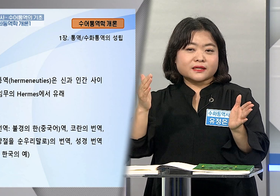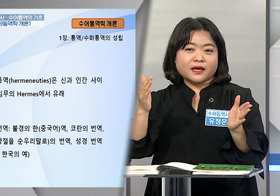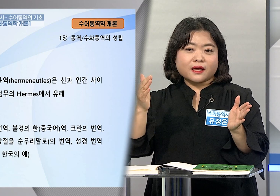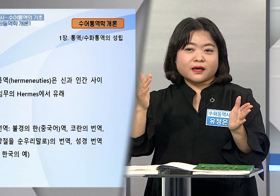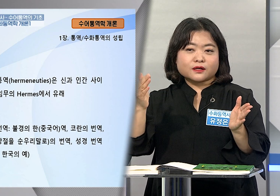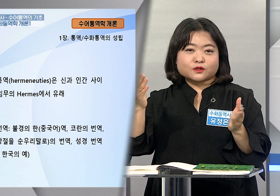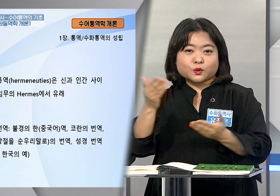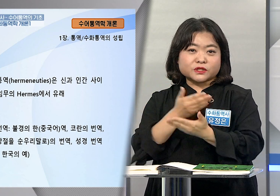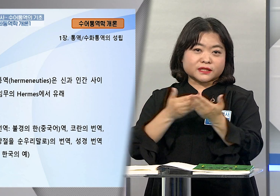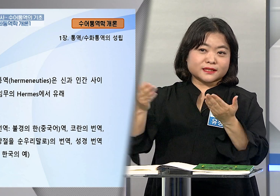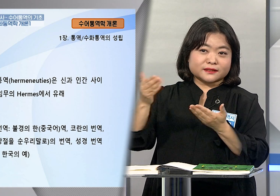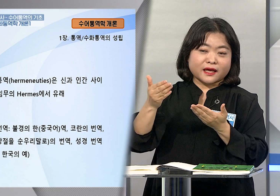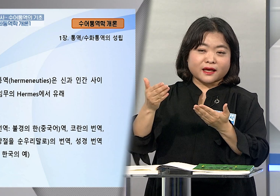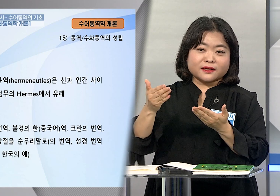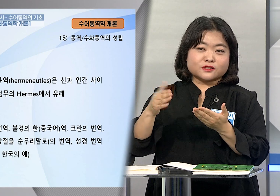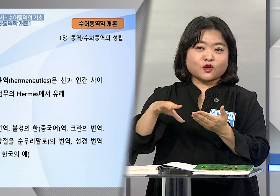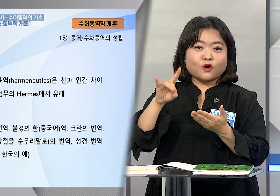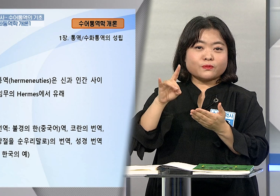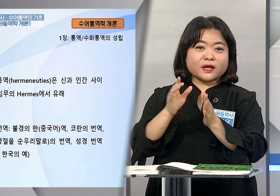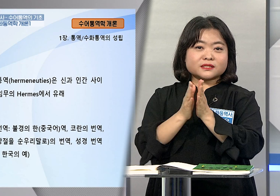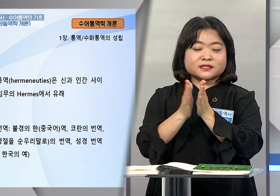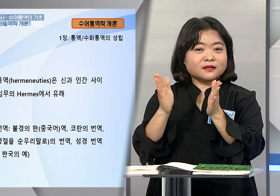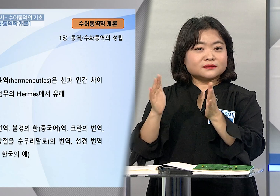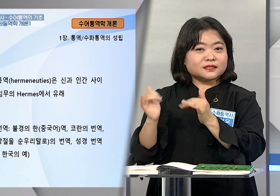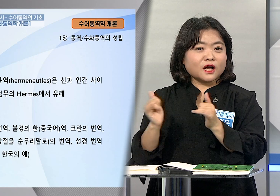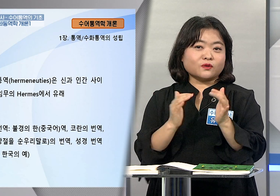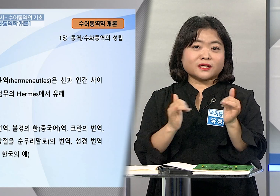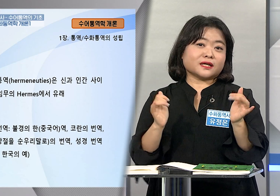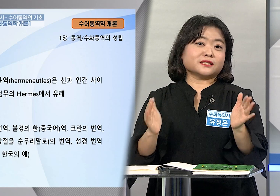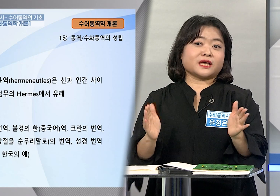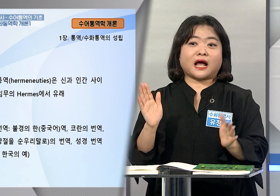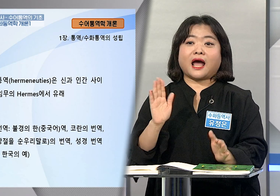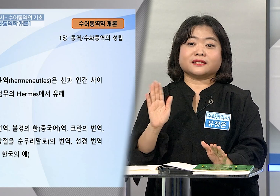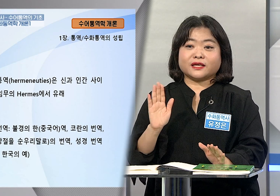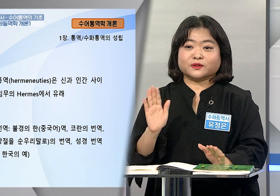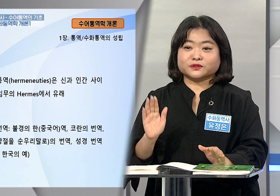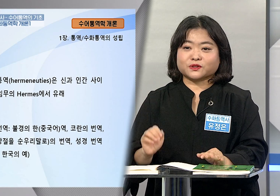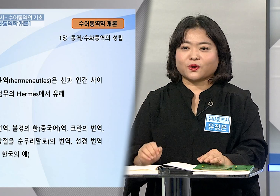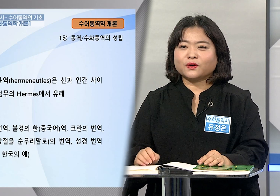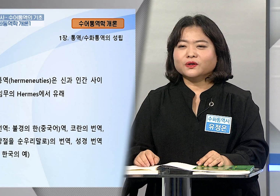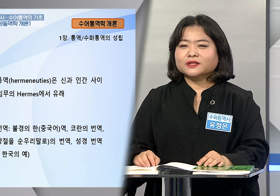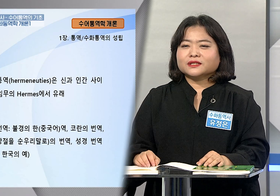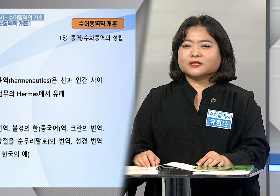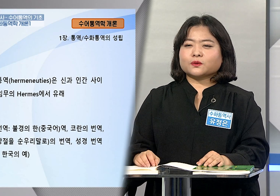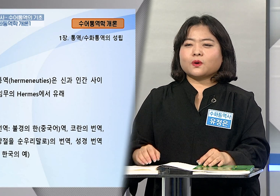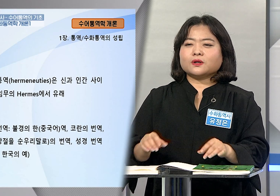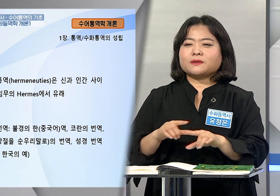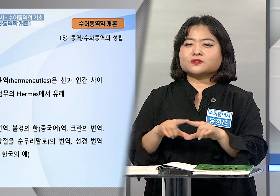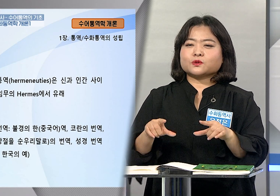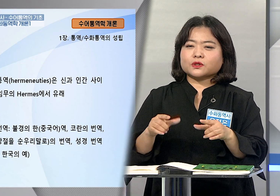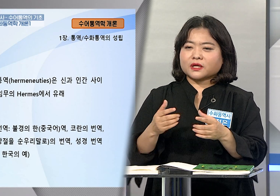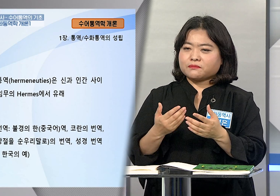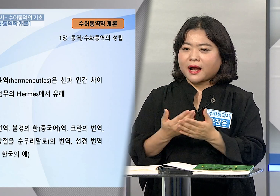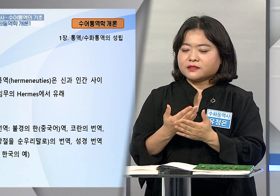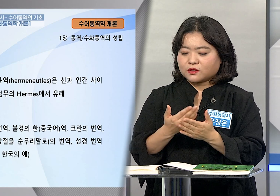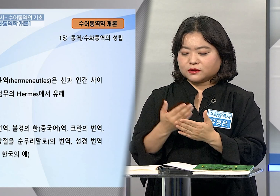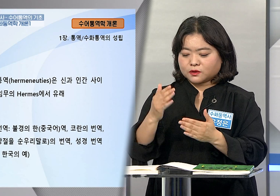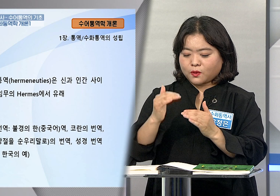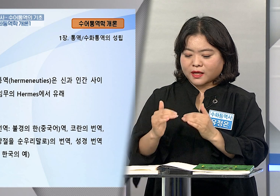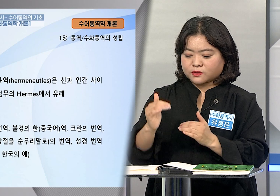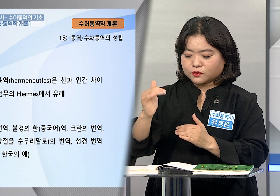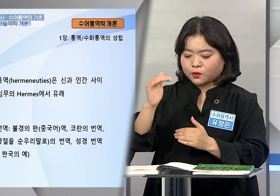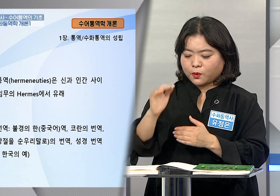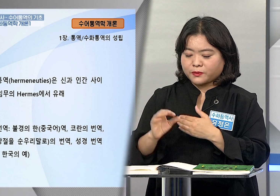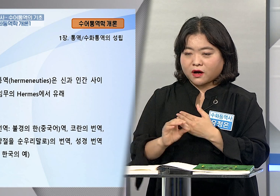인간 사이의 교신. 네. 처음에 시작은 인간과 인간 사이가 아니에요. 그렇죠? 그리고 일반적인